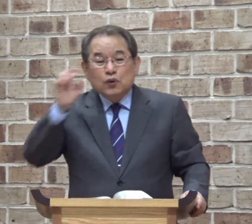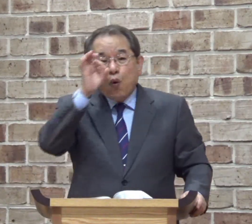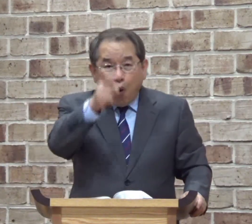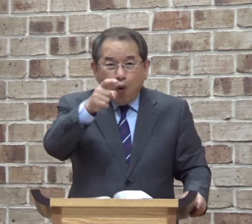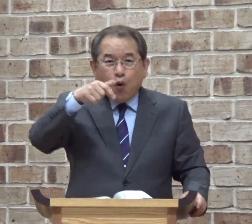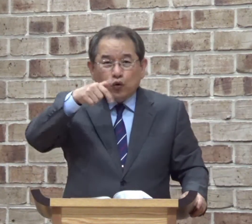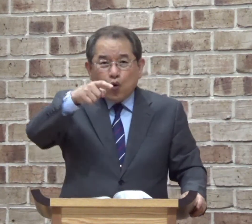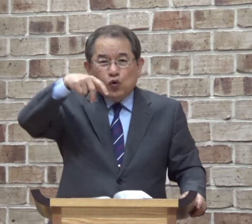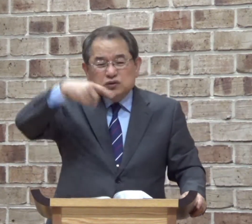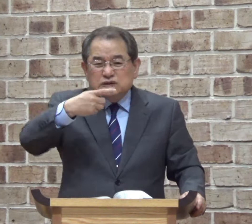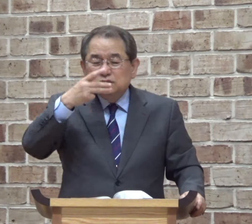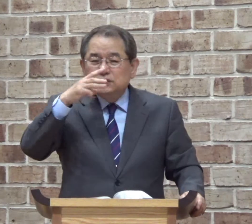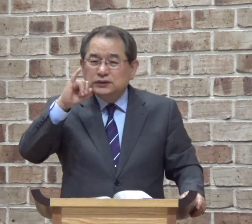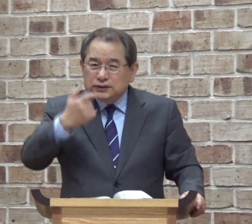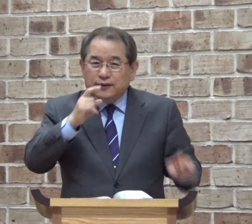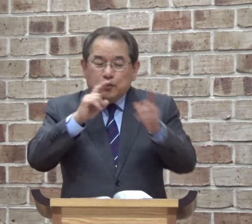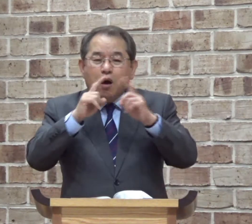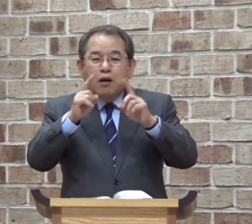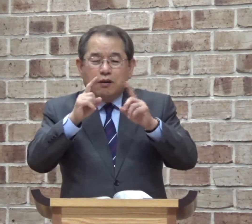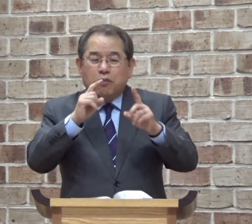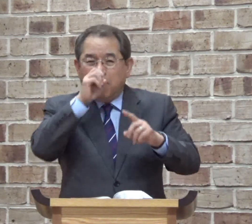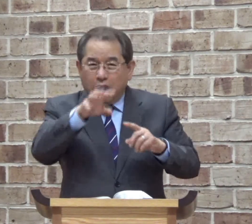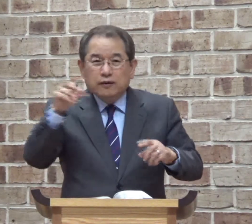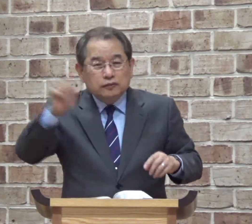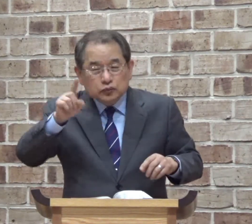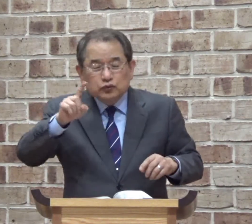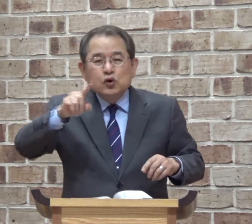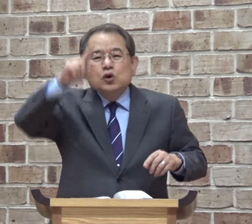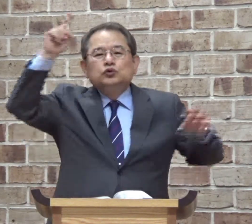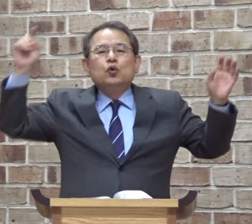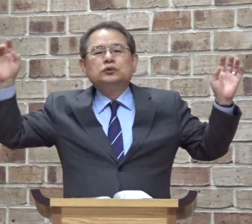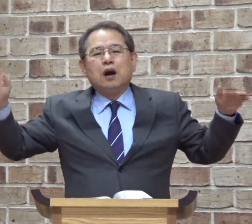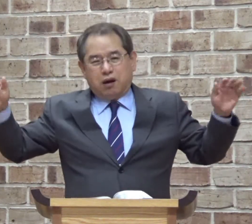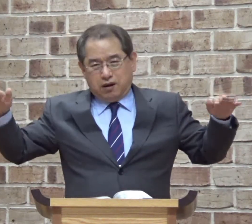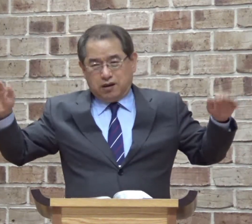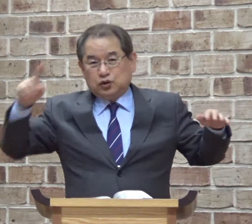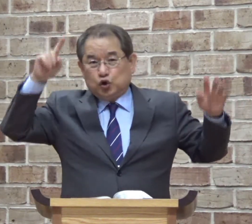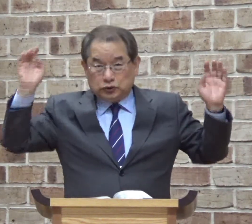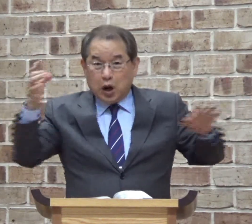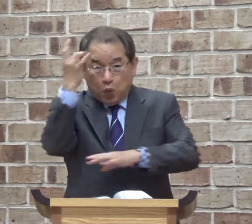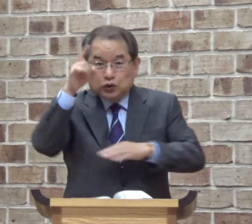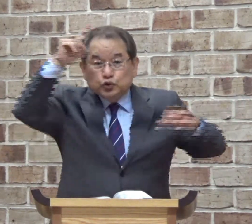천사를 마귀로 만든 것은 교만이며 인간을 천사로 만든 것은